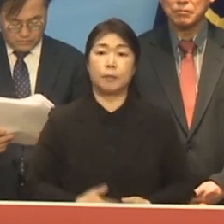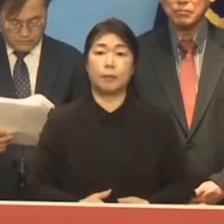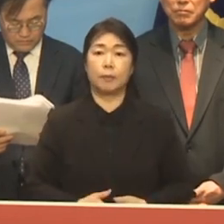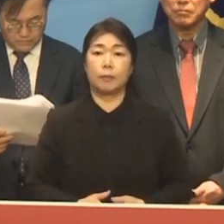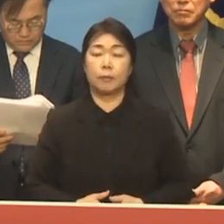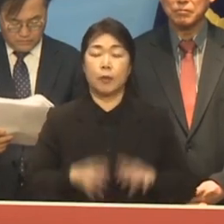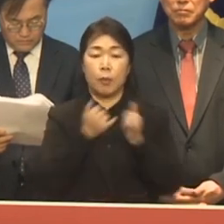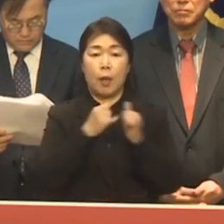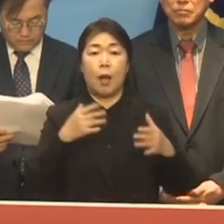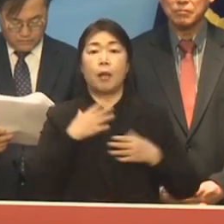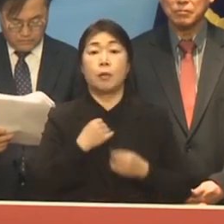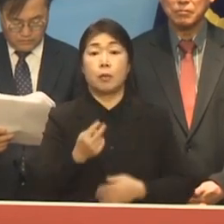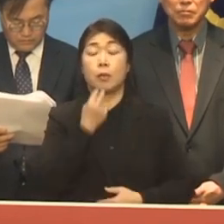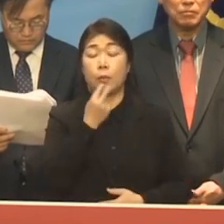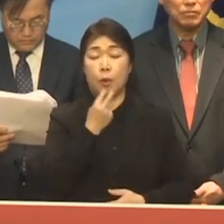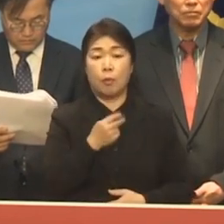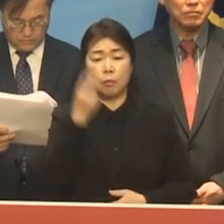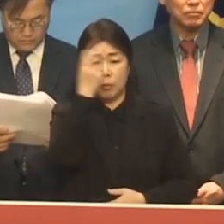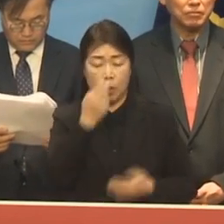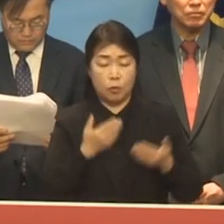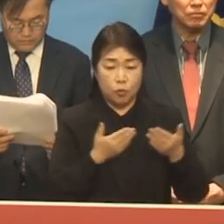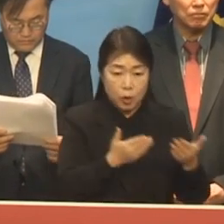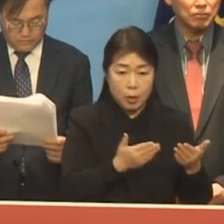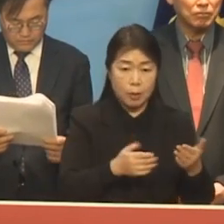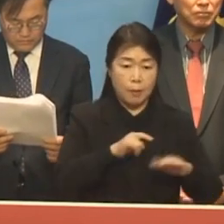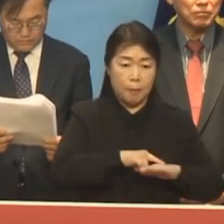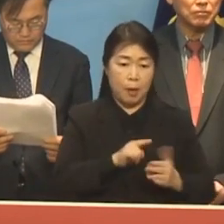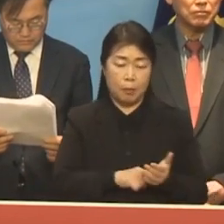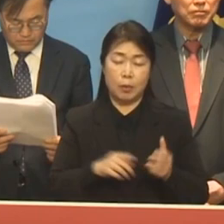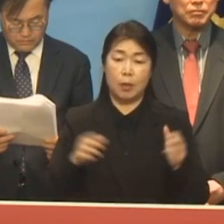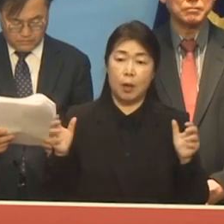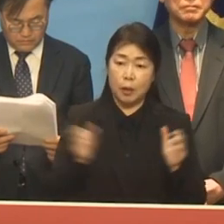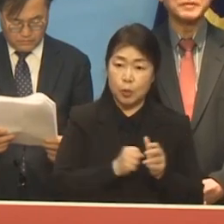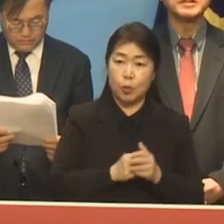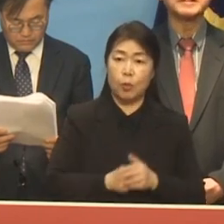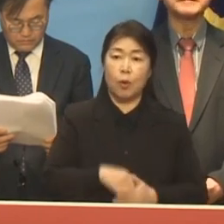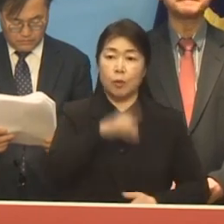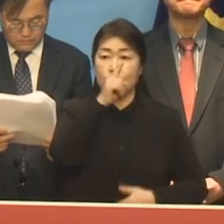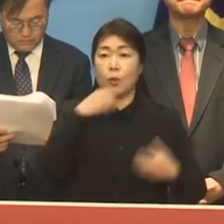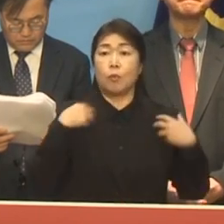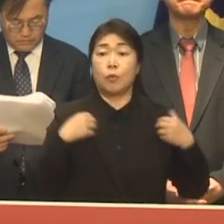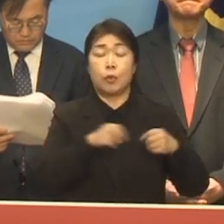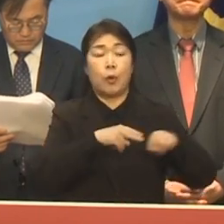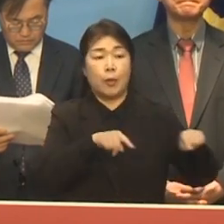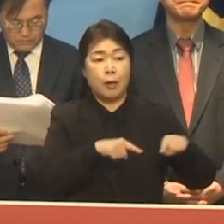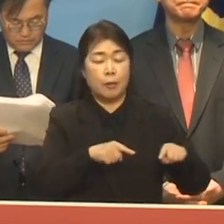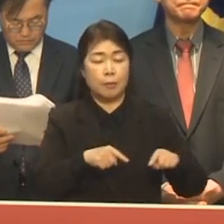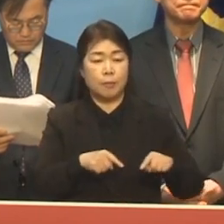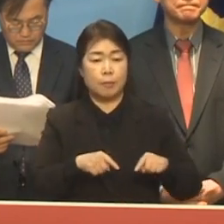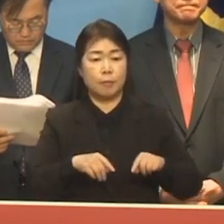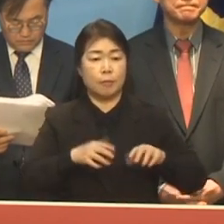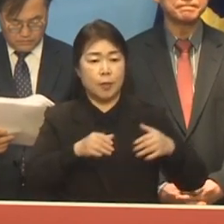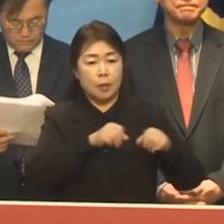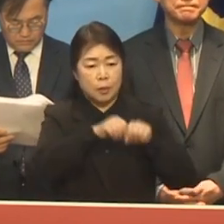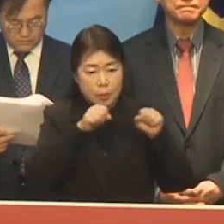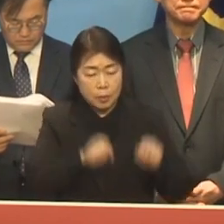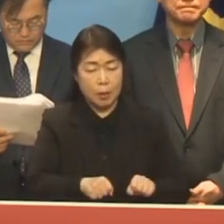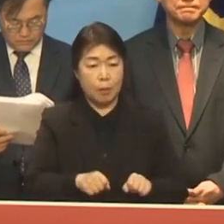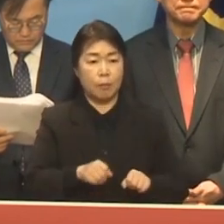국민의 안전과 생명을 수호하겠다는 한 뜻으로 정부 여당은 적극적으로 국정